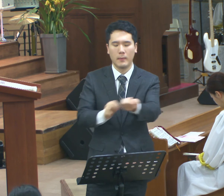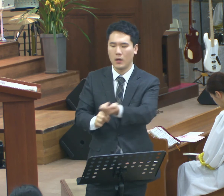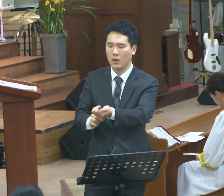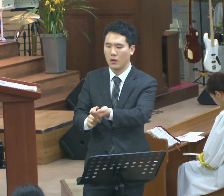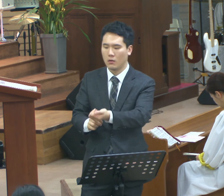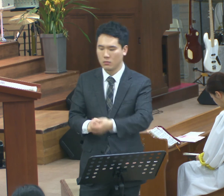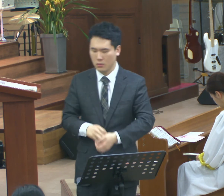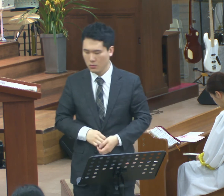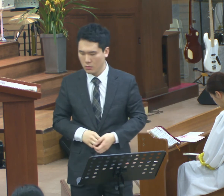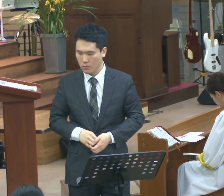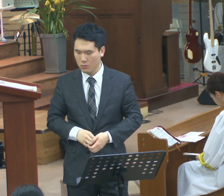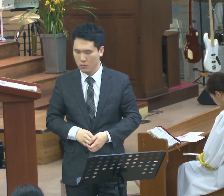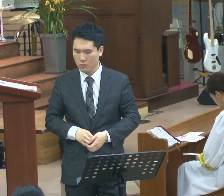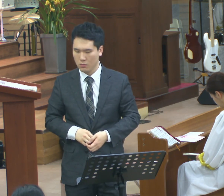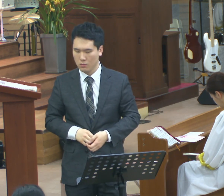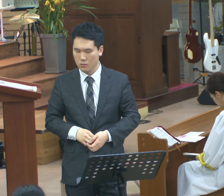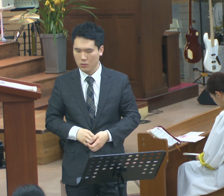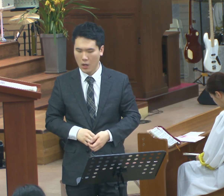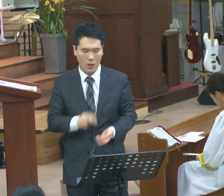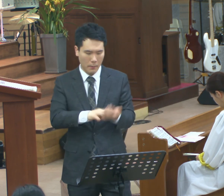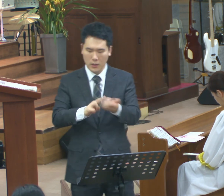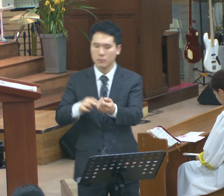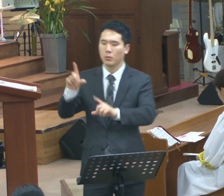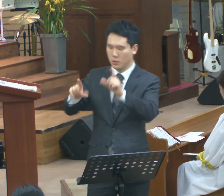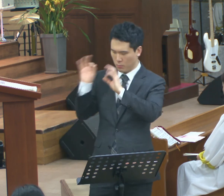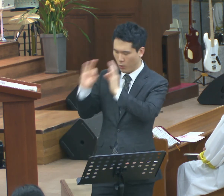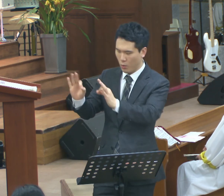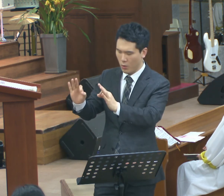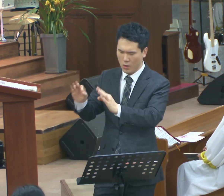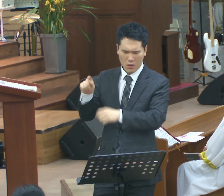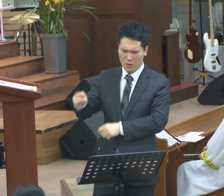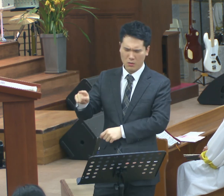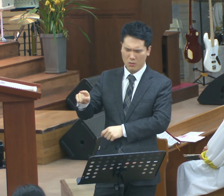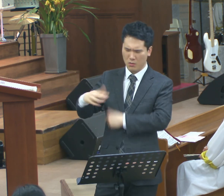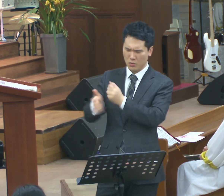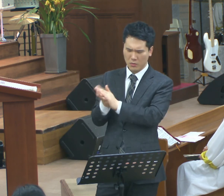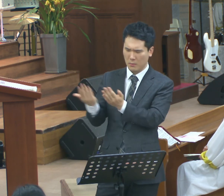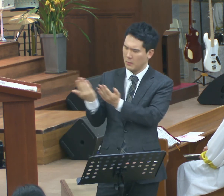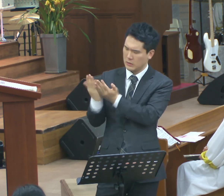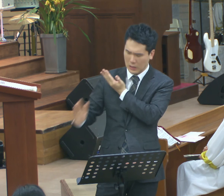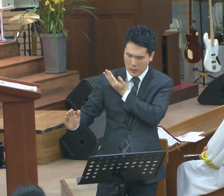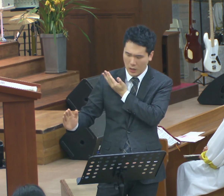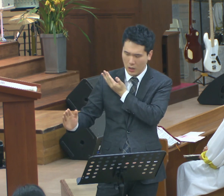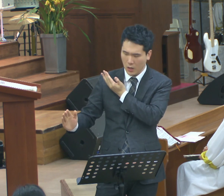편지를 보냈대요. 근데 주교들이 교황청을 겁내가지고 입을 다물고 있었어요.